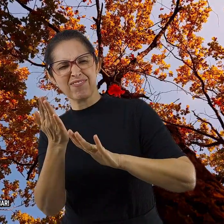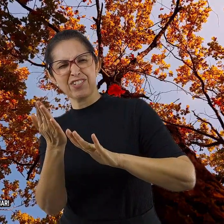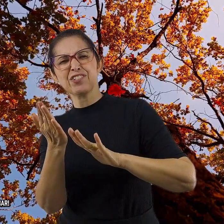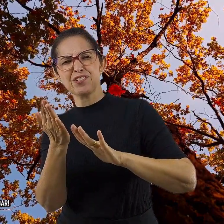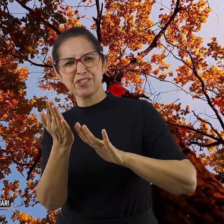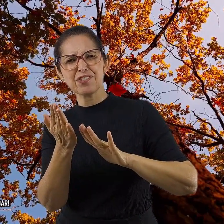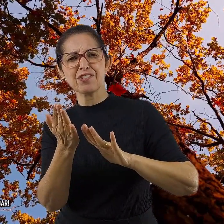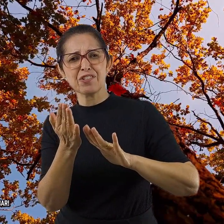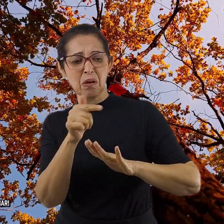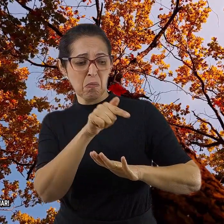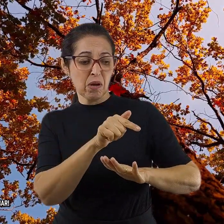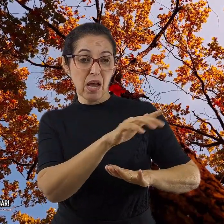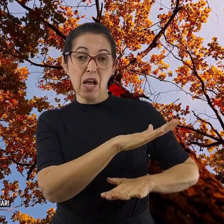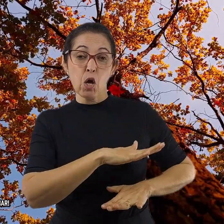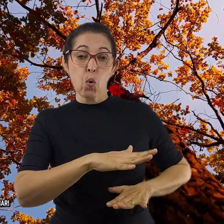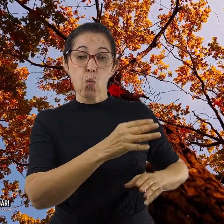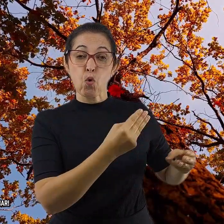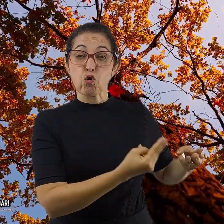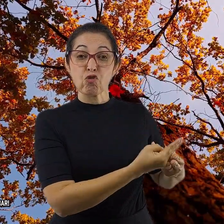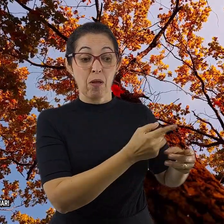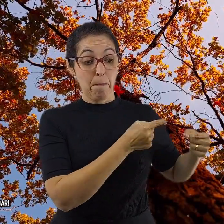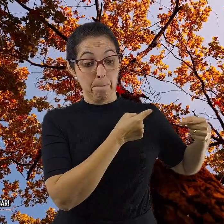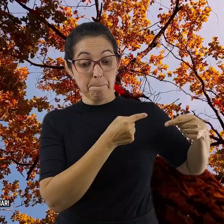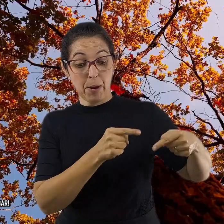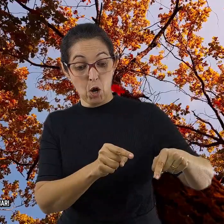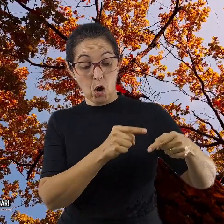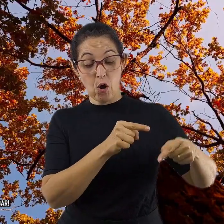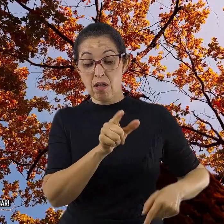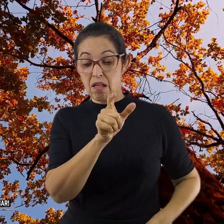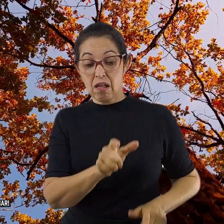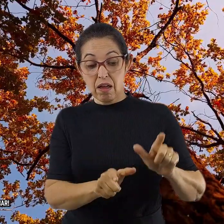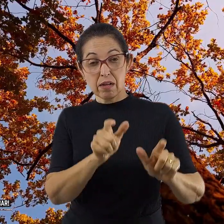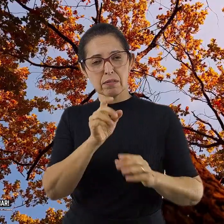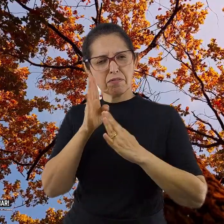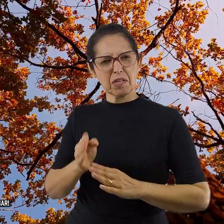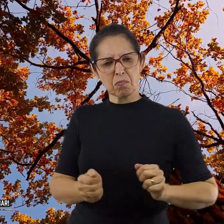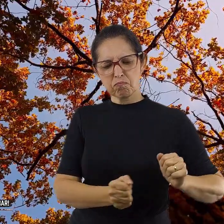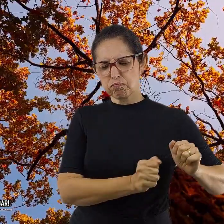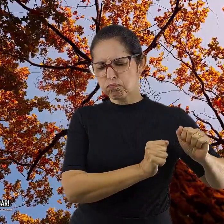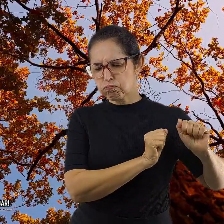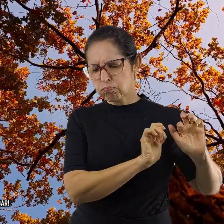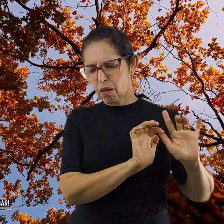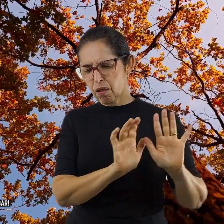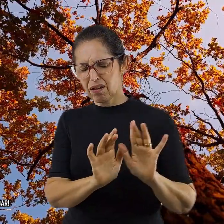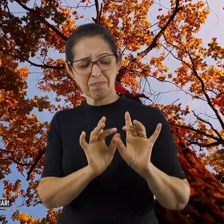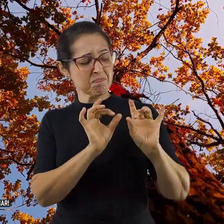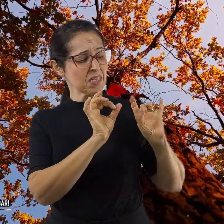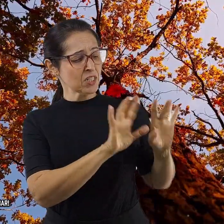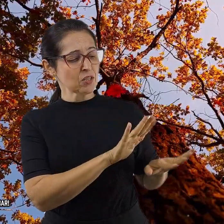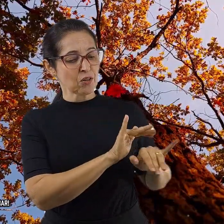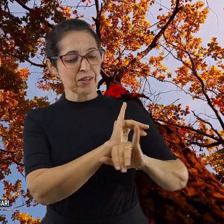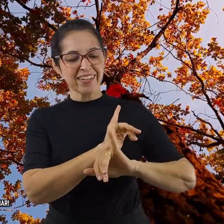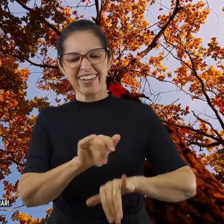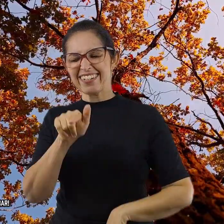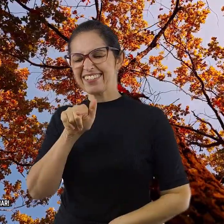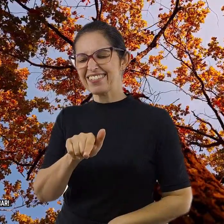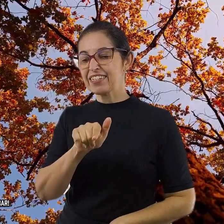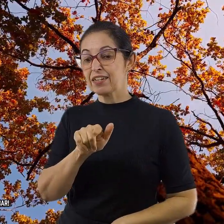Império Romano, foi por parte dos judeus. E deixando tudo para trás, eles saíram para dizer ao